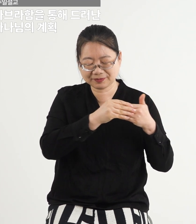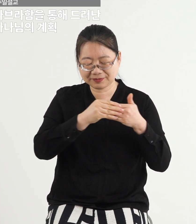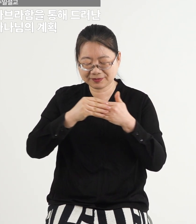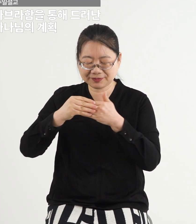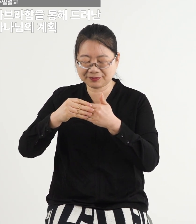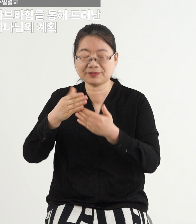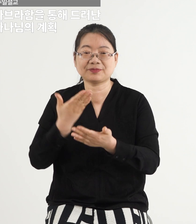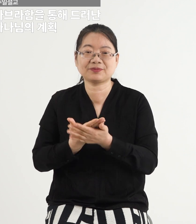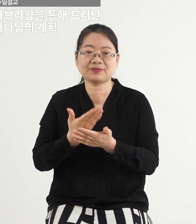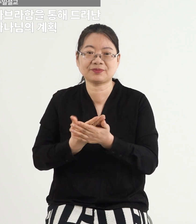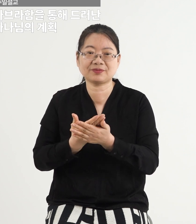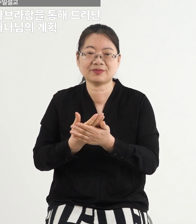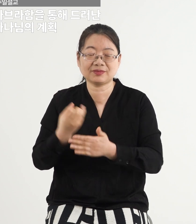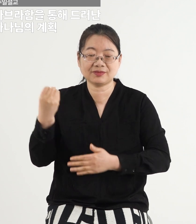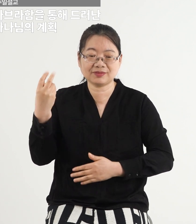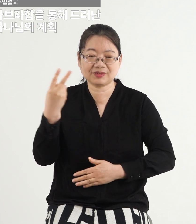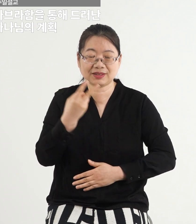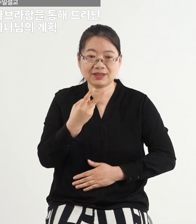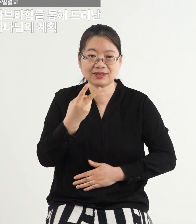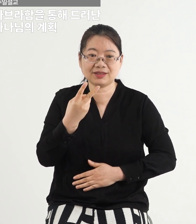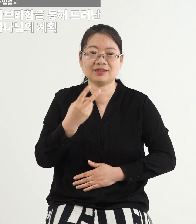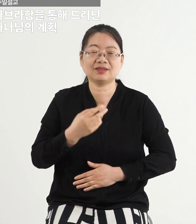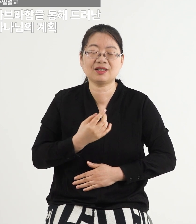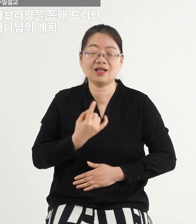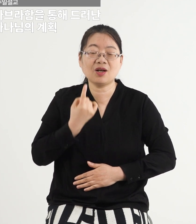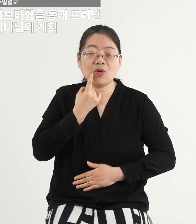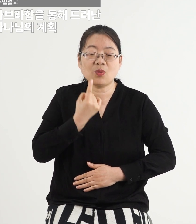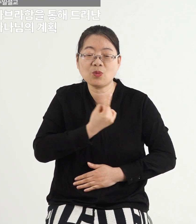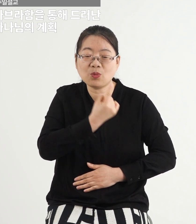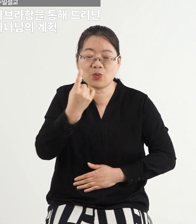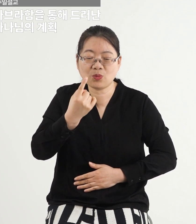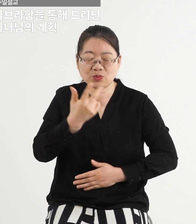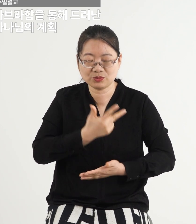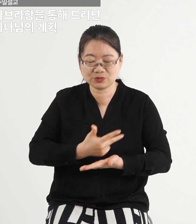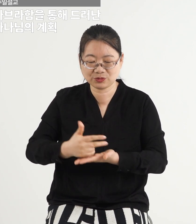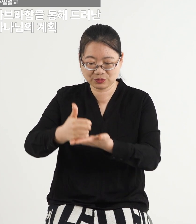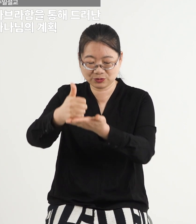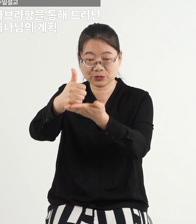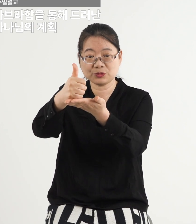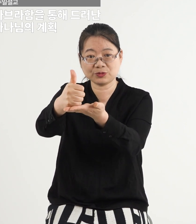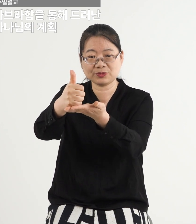우리 다시 한번 오 주님 나를 이끄소서. 오